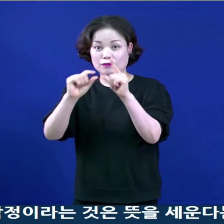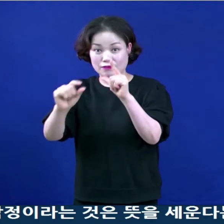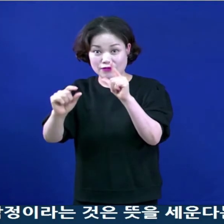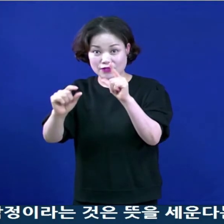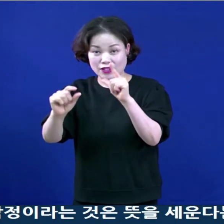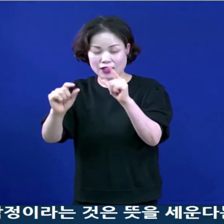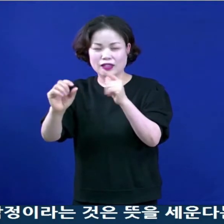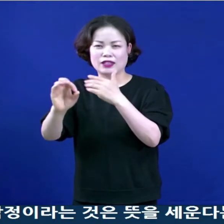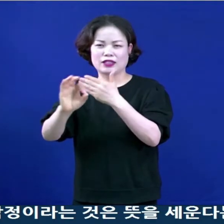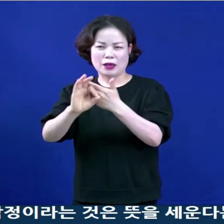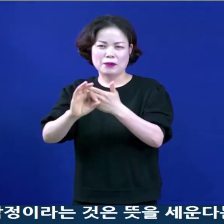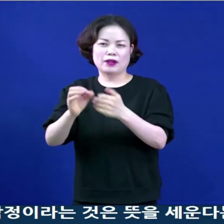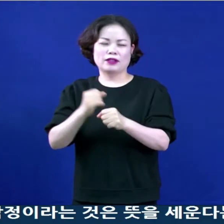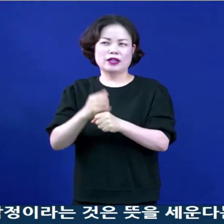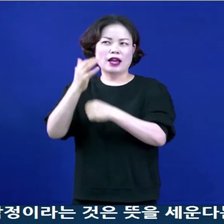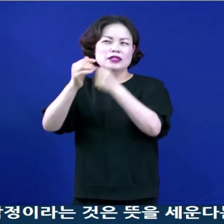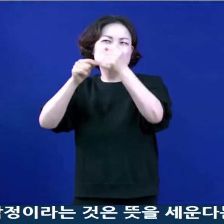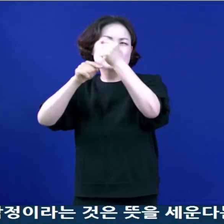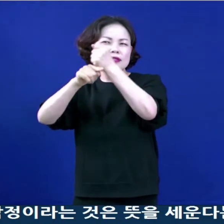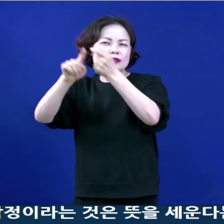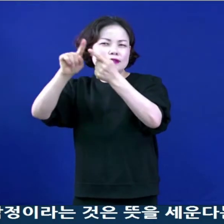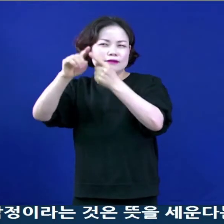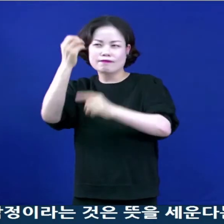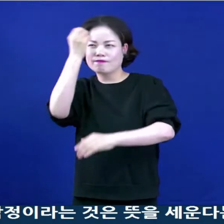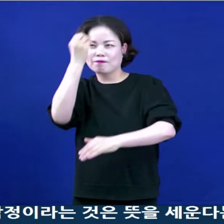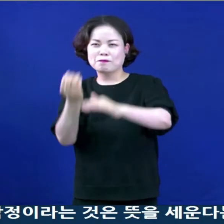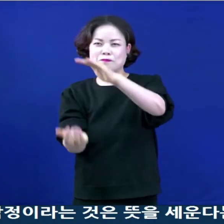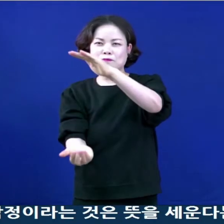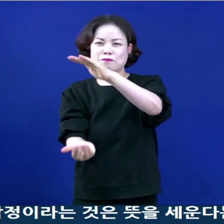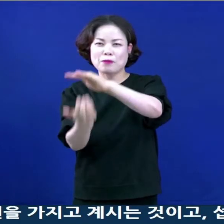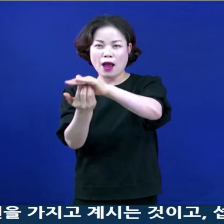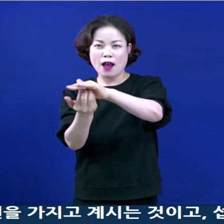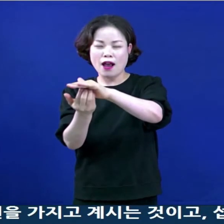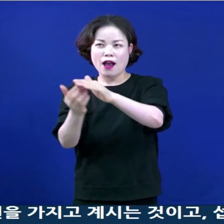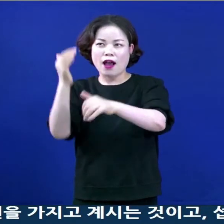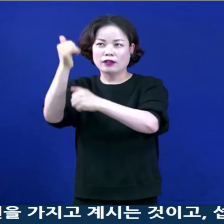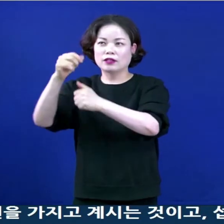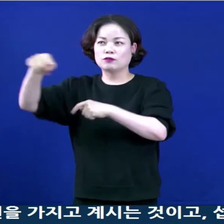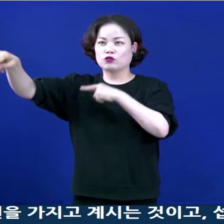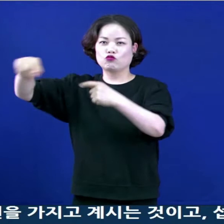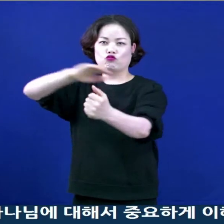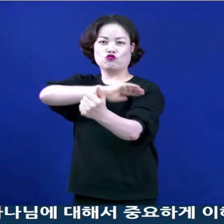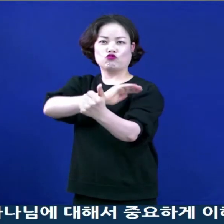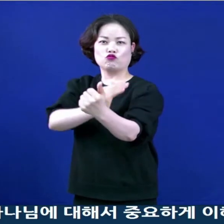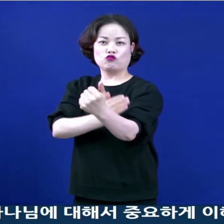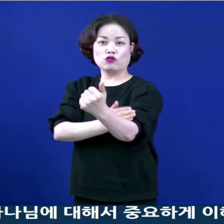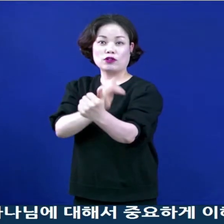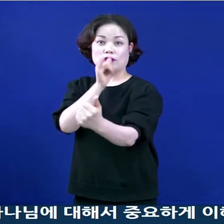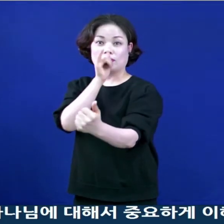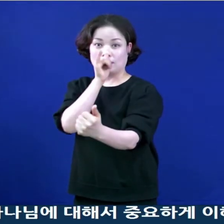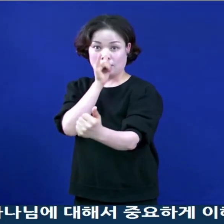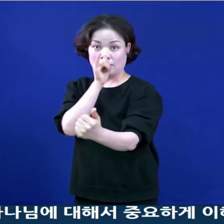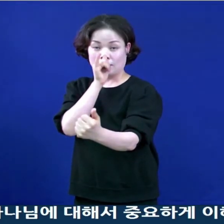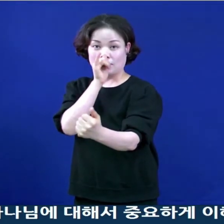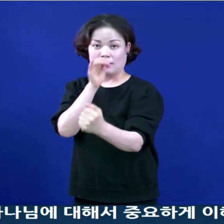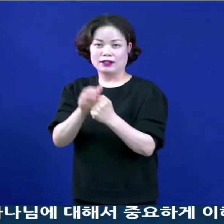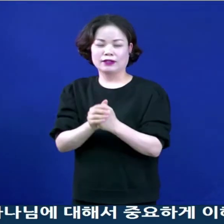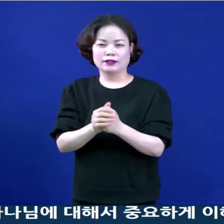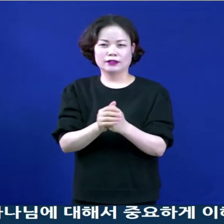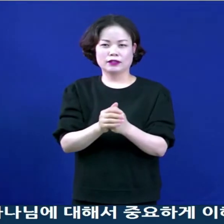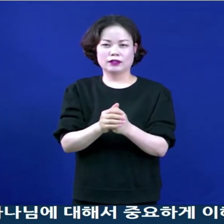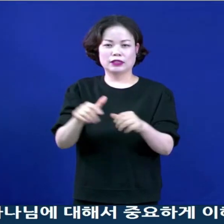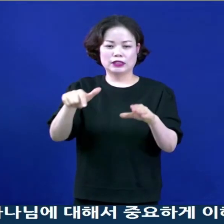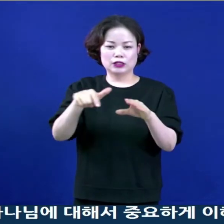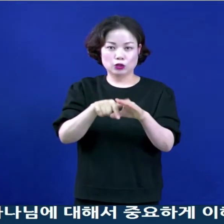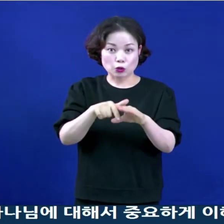둔다면 하나님의 뜻, 항상 최고죠. 하나님에게 주권이 있다, 우리 개혁주의 신학의